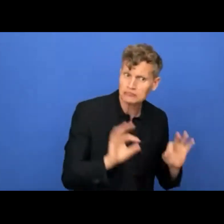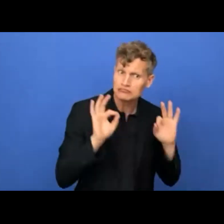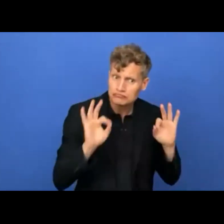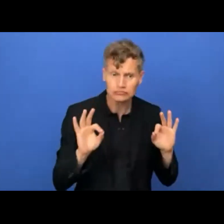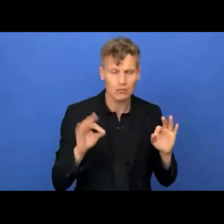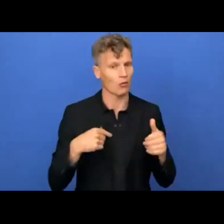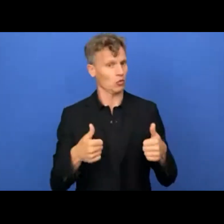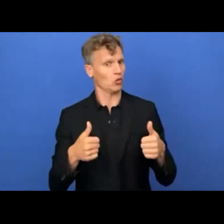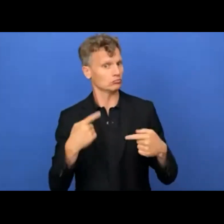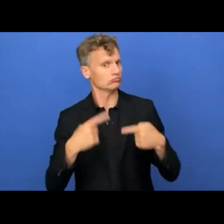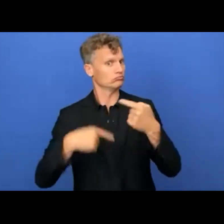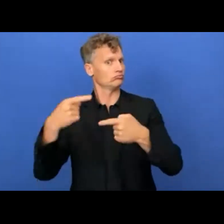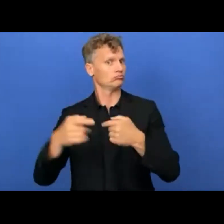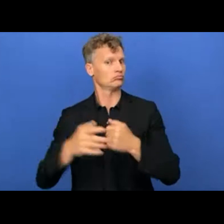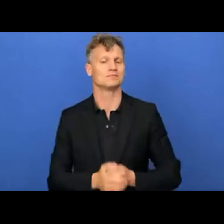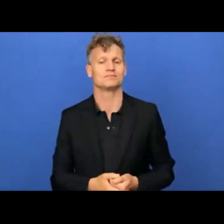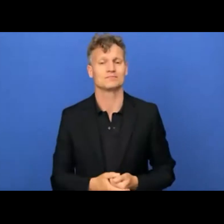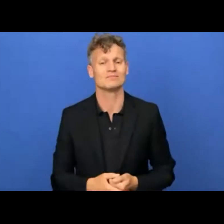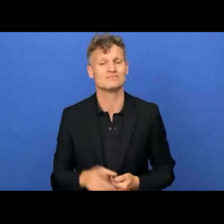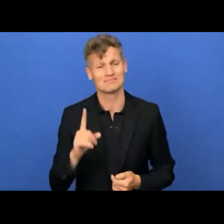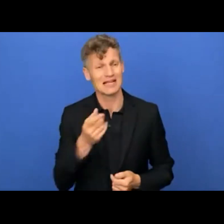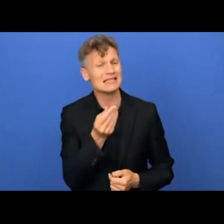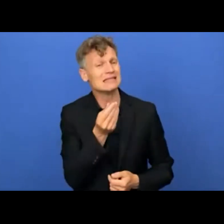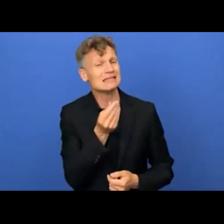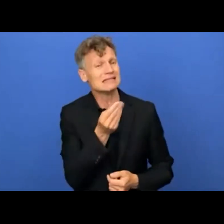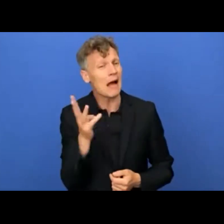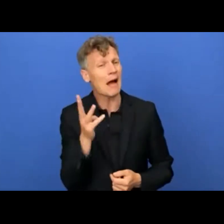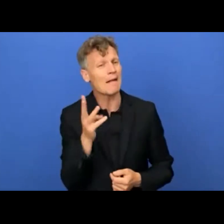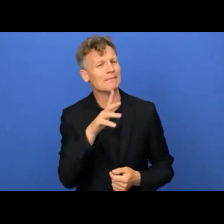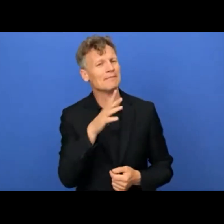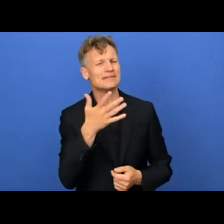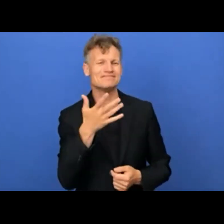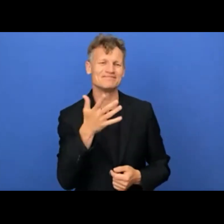faut également comprendre que dans certains contextes,